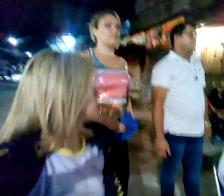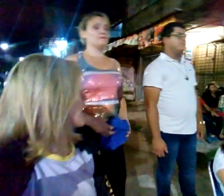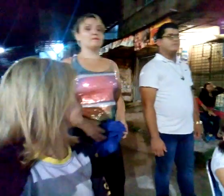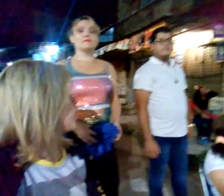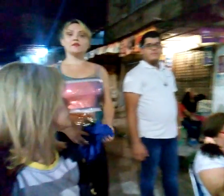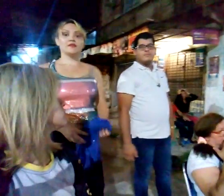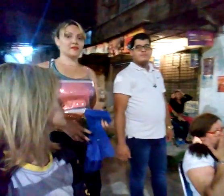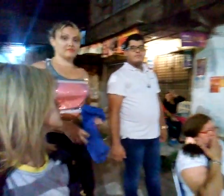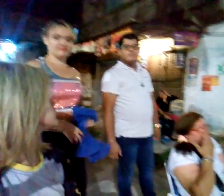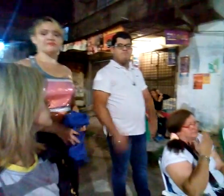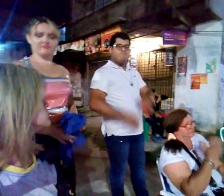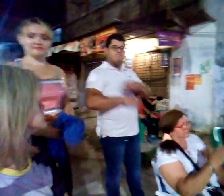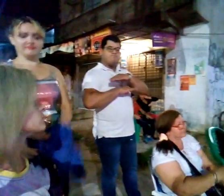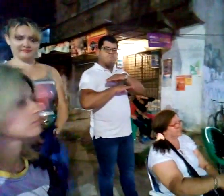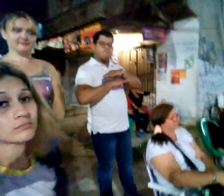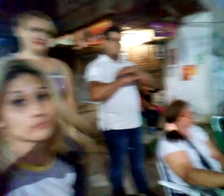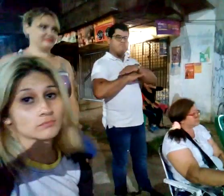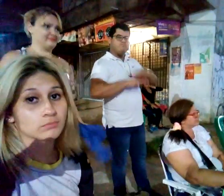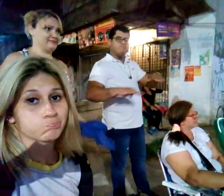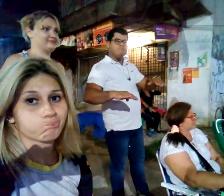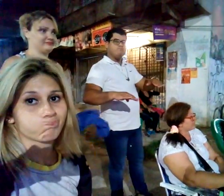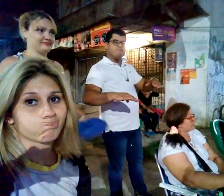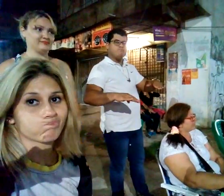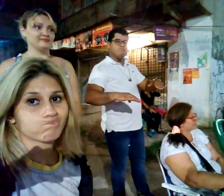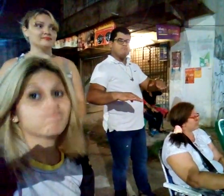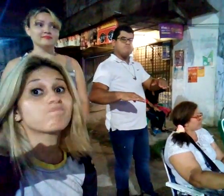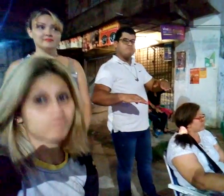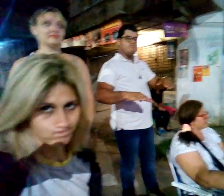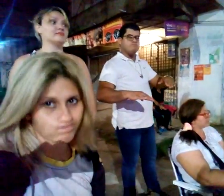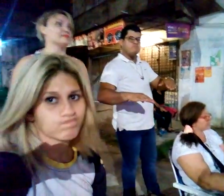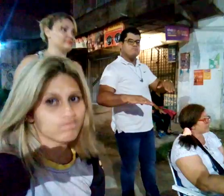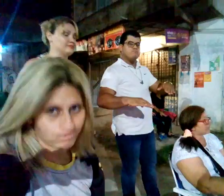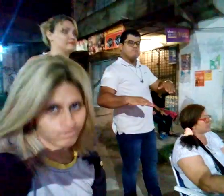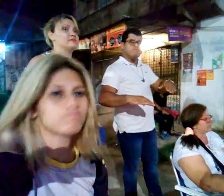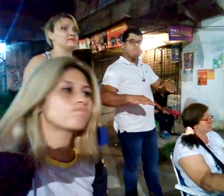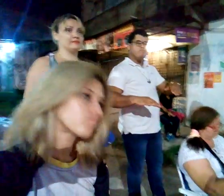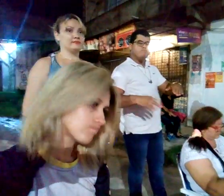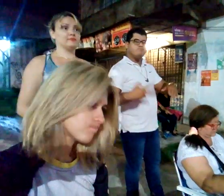esquecido pela humanidade. Quem nunca conheceu o neguinho de favela que anda de porta.